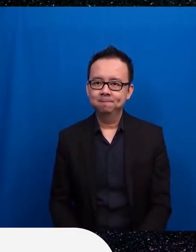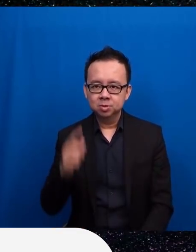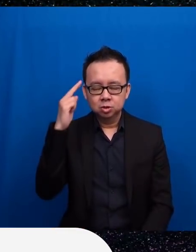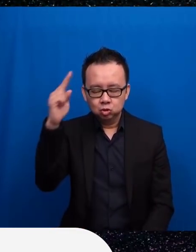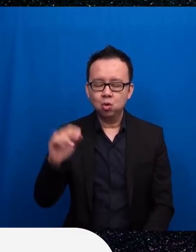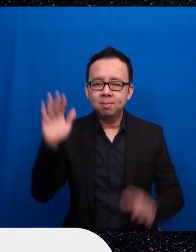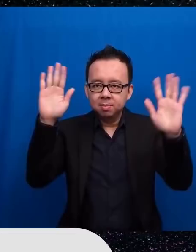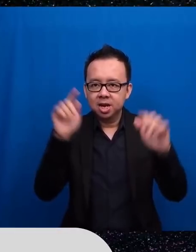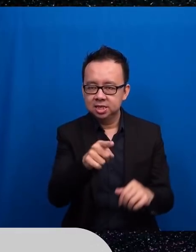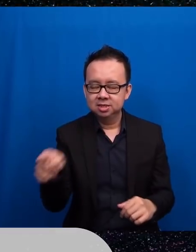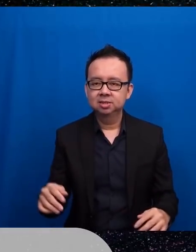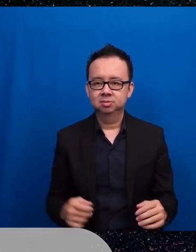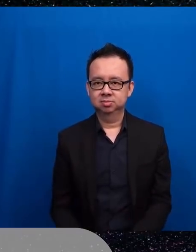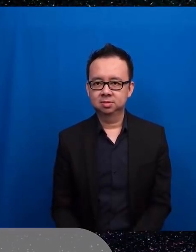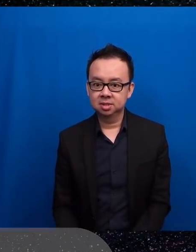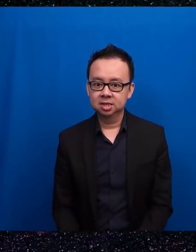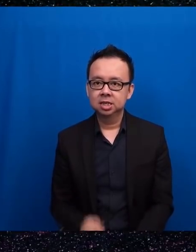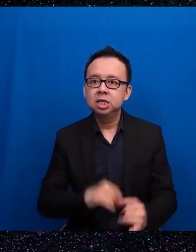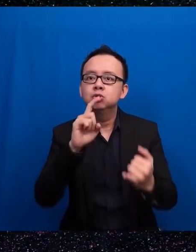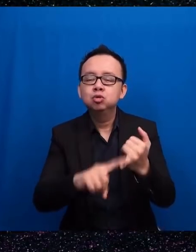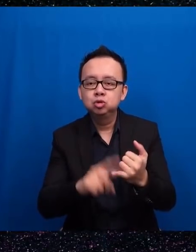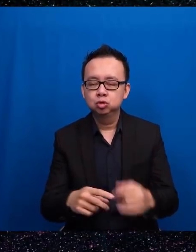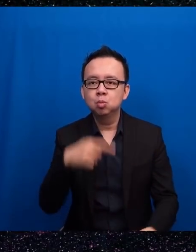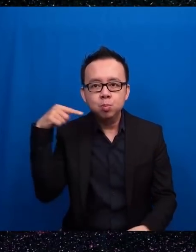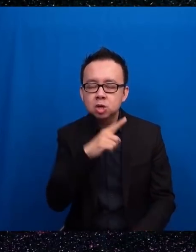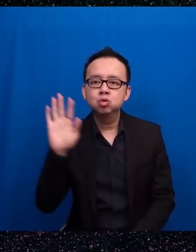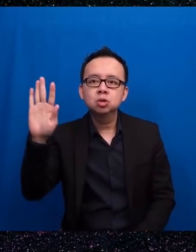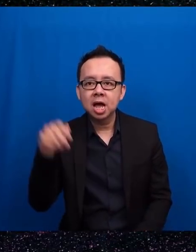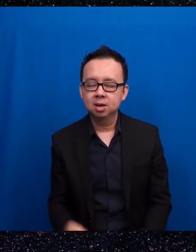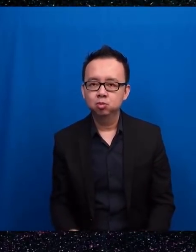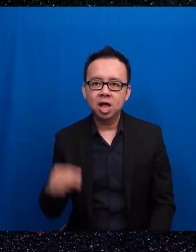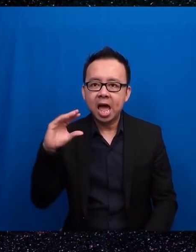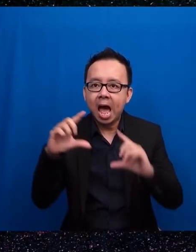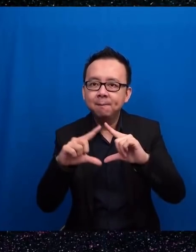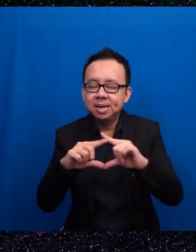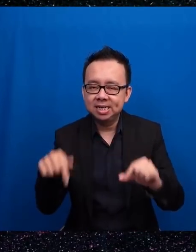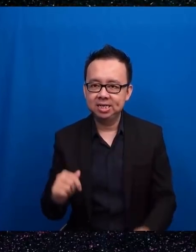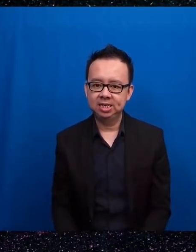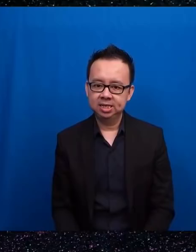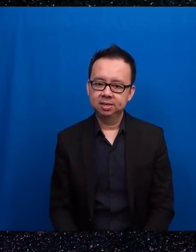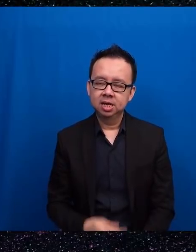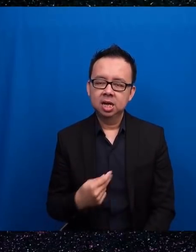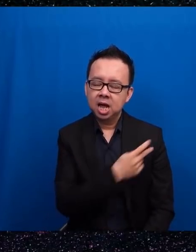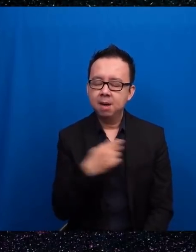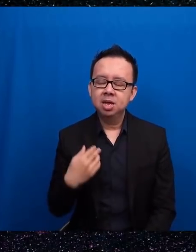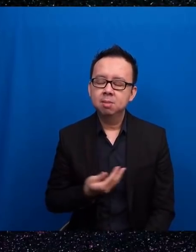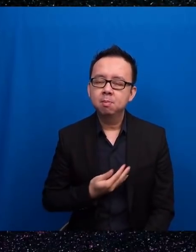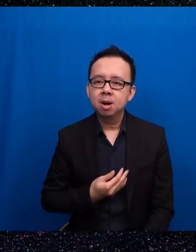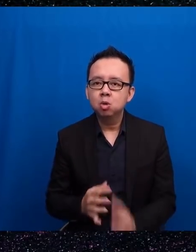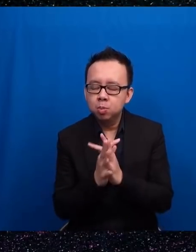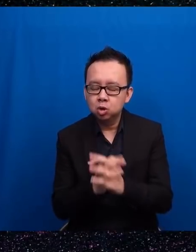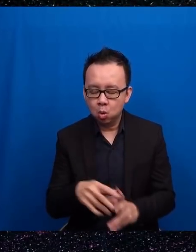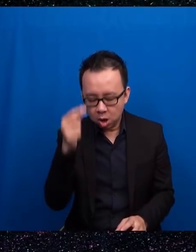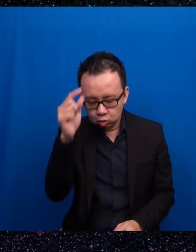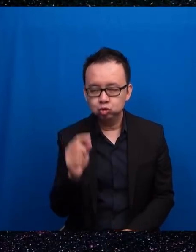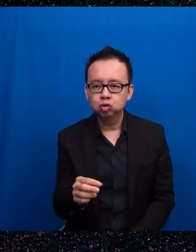sekalian. Dan di penghujung minggu di bulan April ini, kami ingin berdoa bagi Bapak Ibu saudara